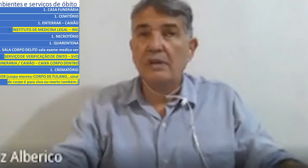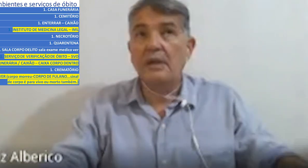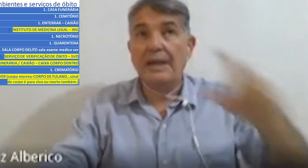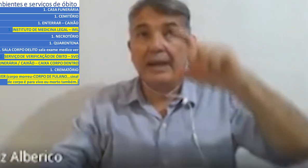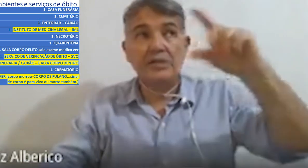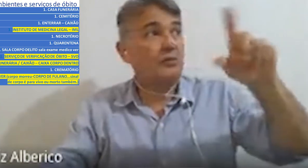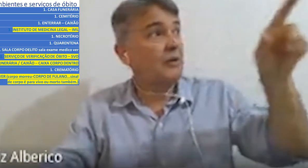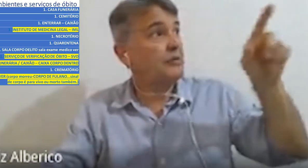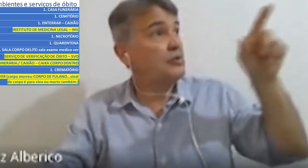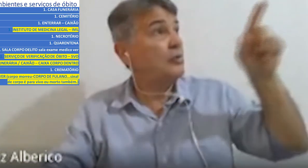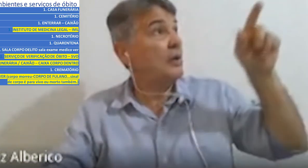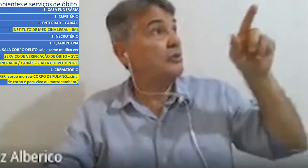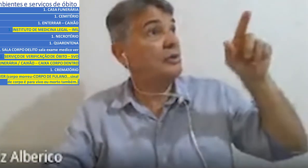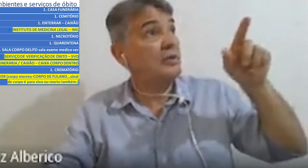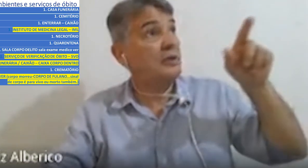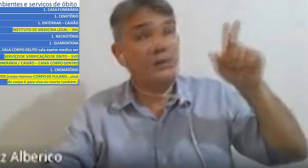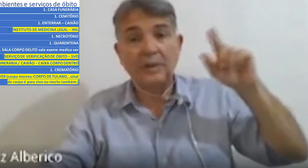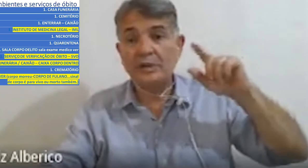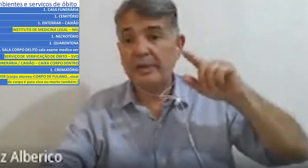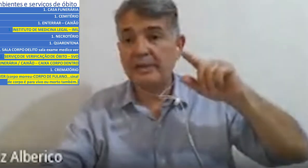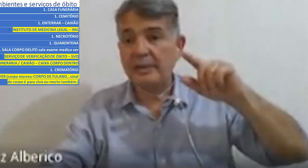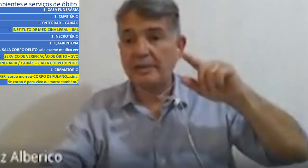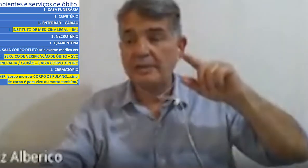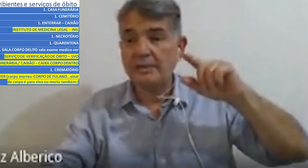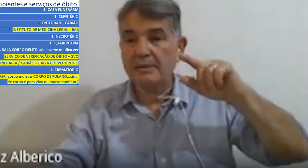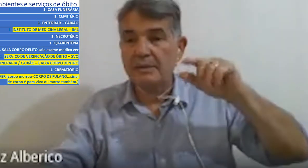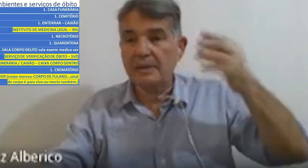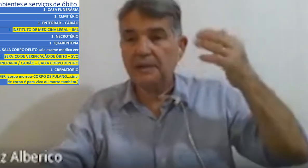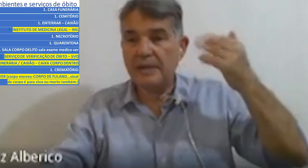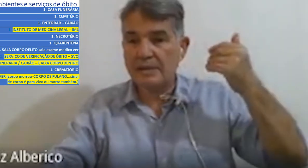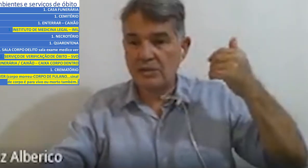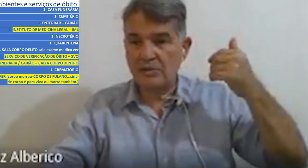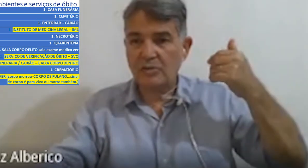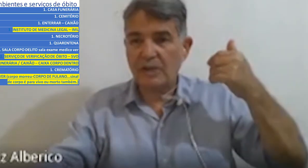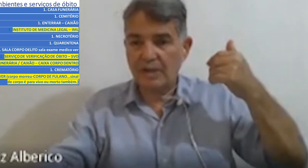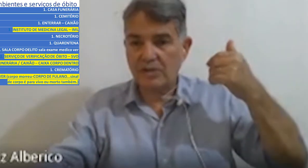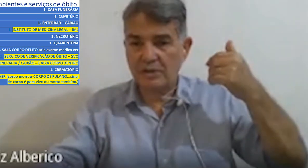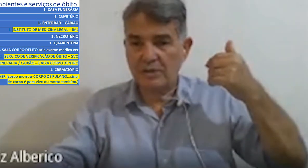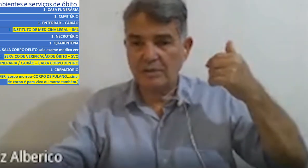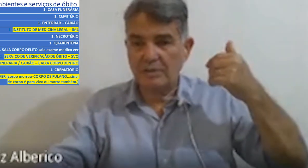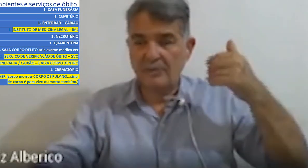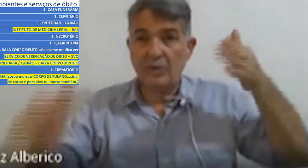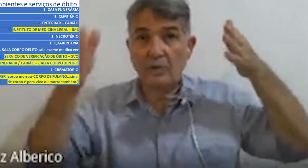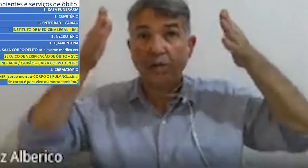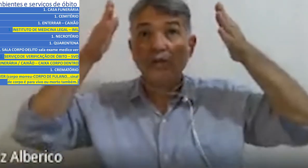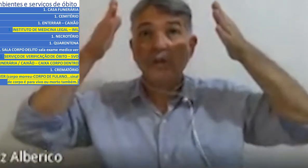a caixa do ar-condicionado, que não é splinter, aquele mais antigo de caixa. Então, isto aqui é